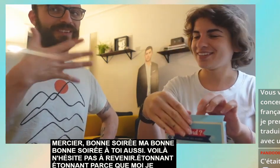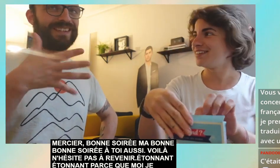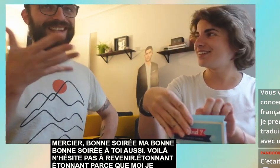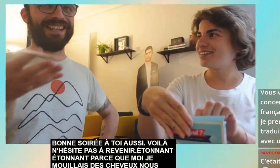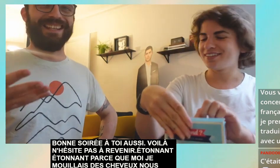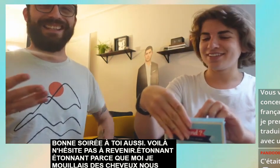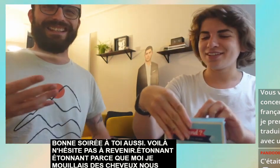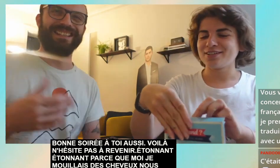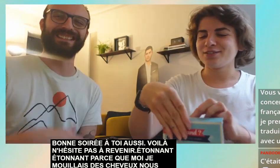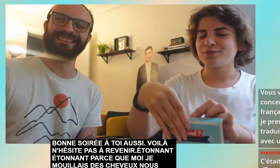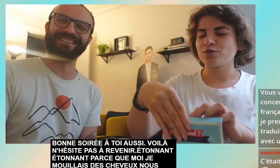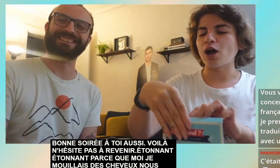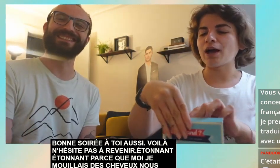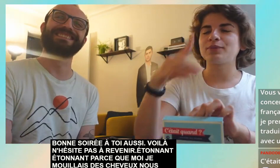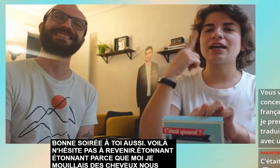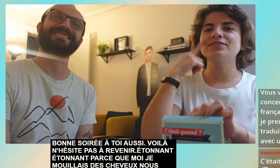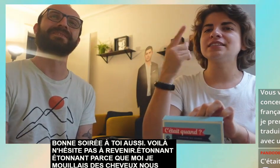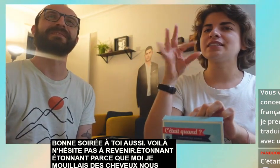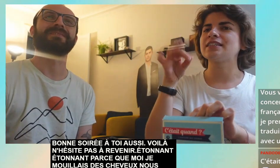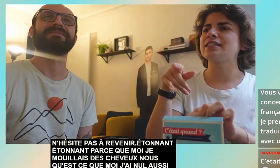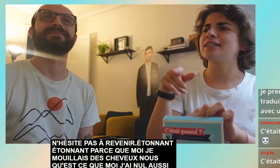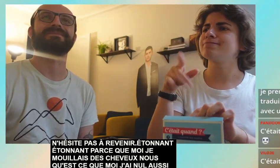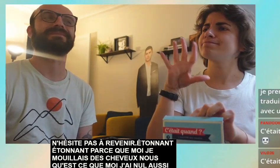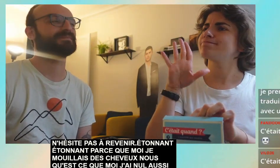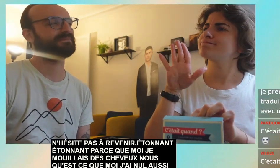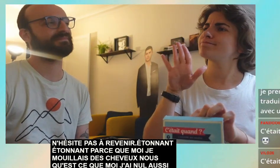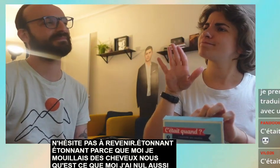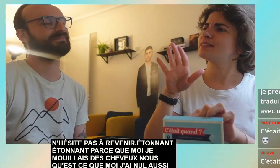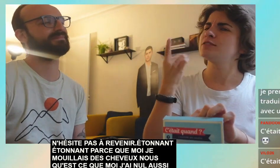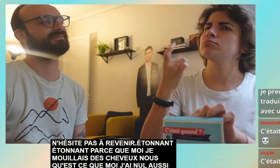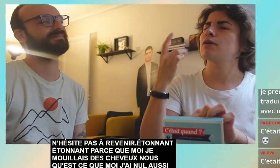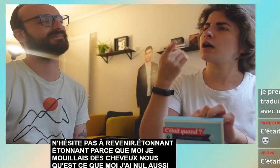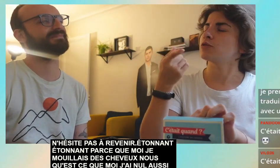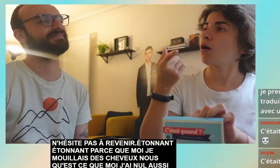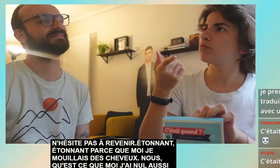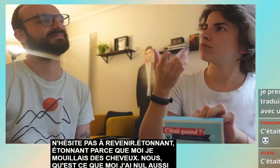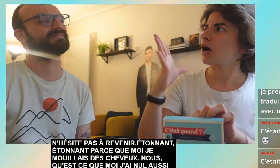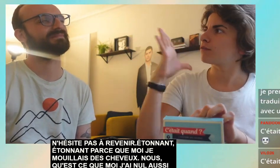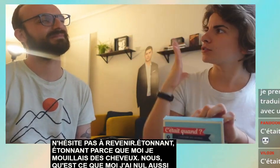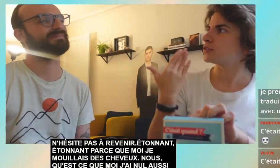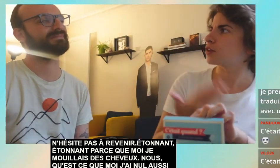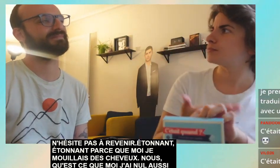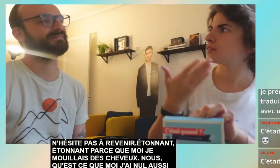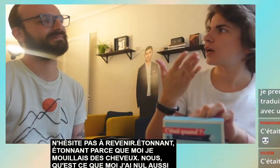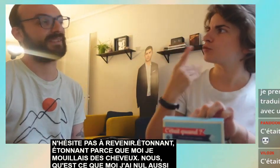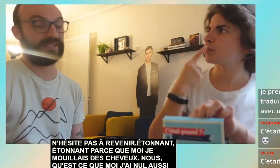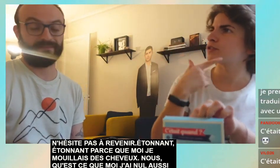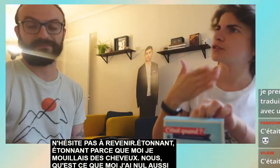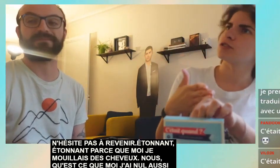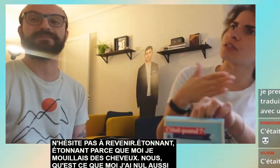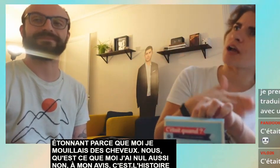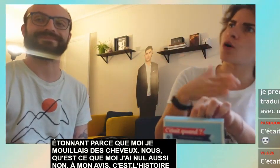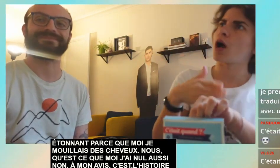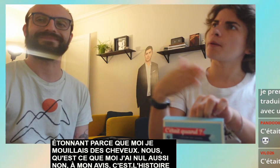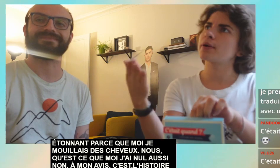aussi. Non, à mon avis, c'est l'histoire. Avant, t'étais comme ça. Je Ouais. pensais que t'étais avant,